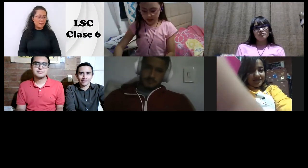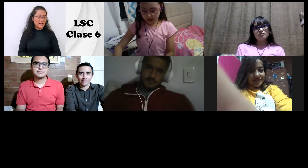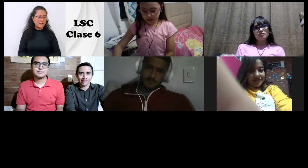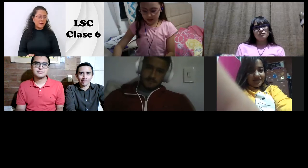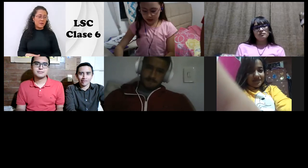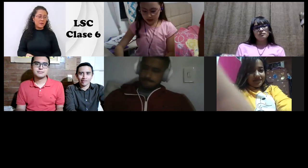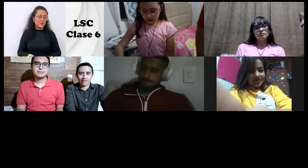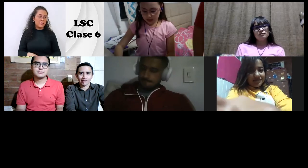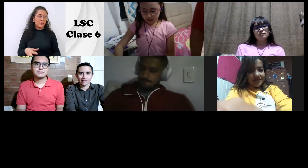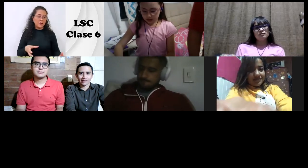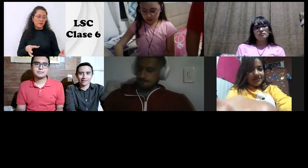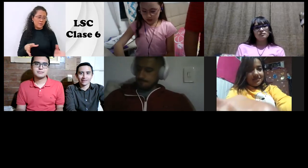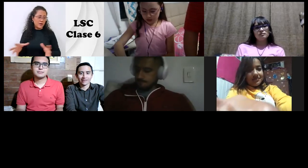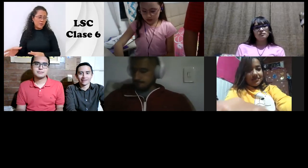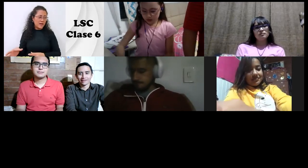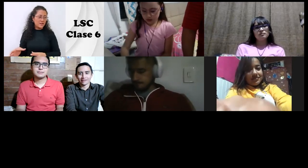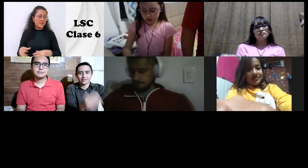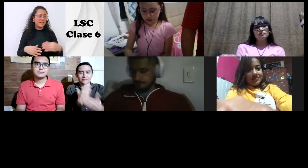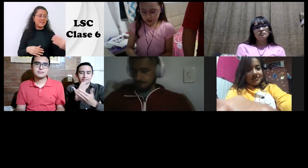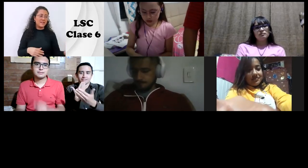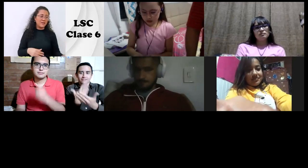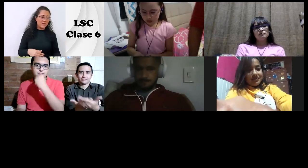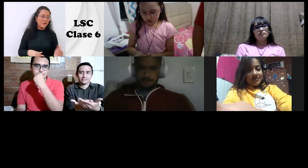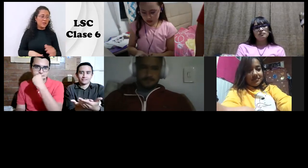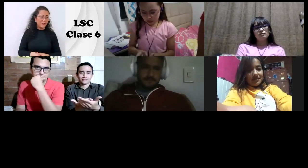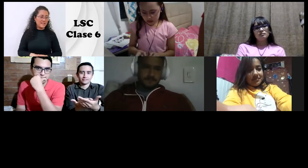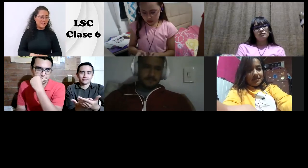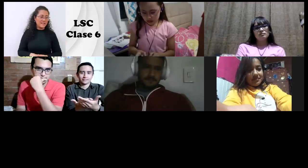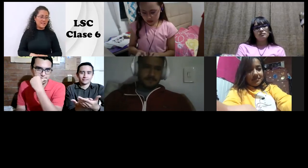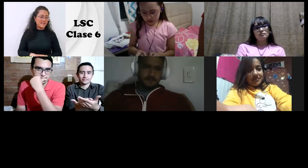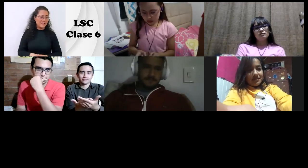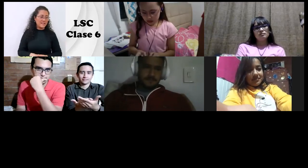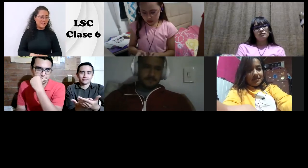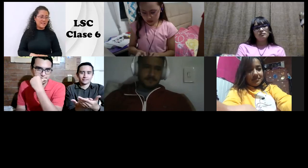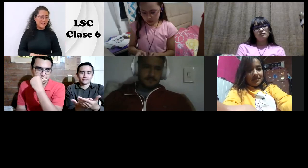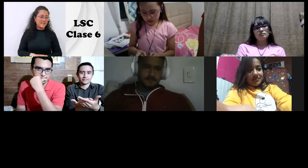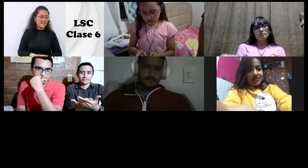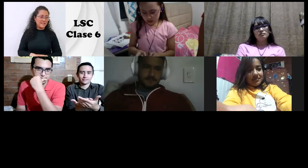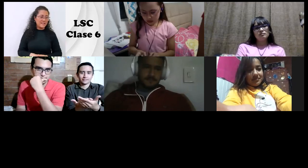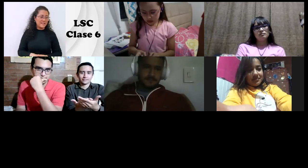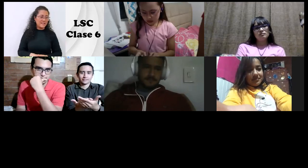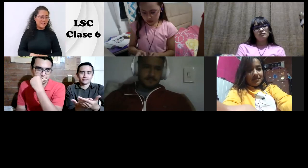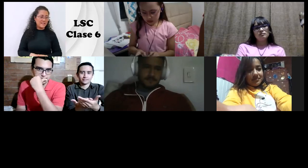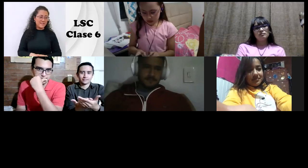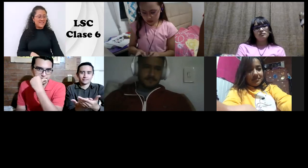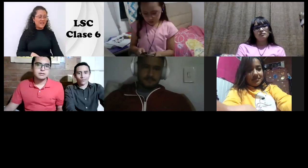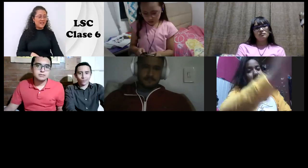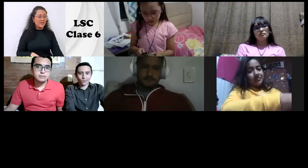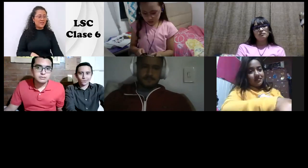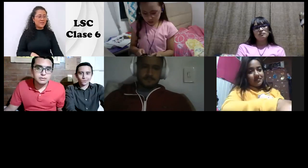más los vocabularios antes de seguir con otro, así. ¿Listo? Entonces, si Dios quiere, nos